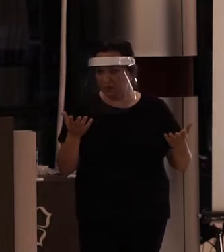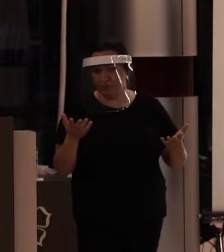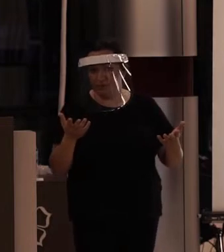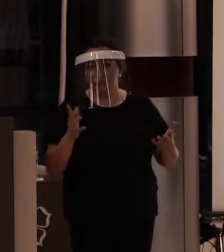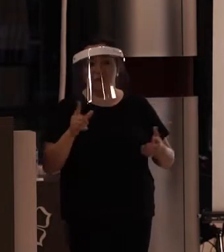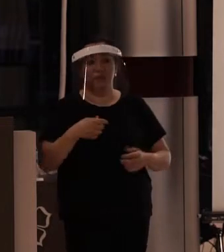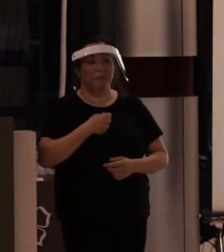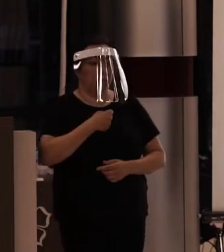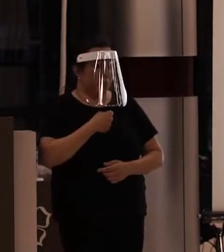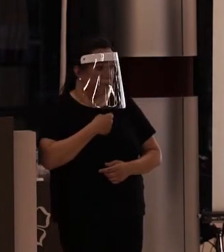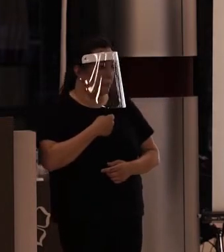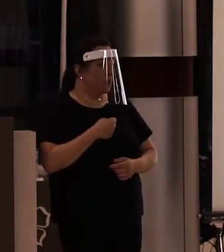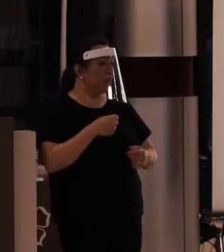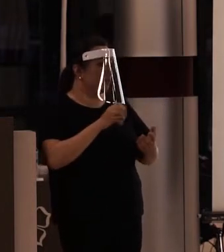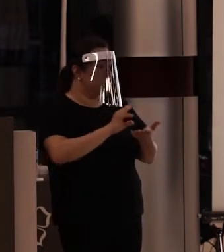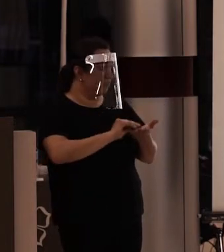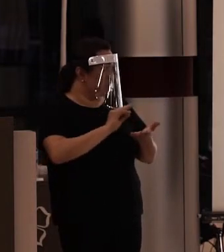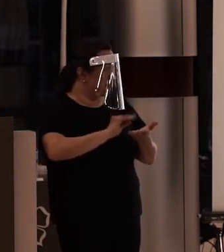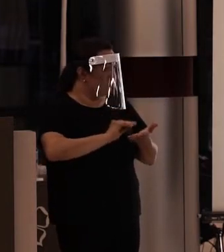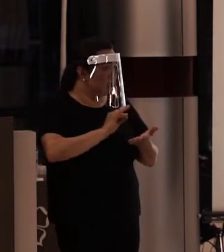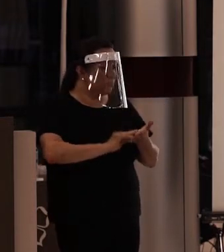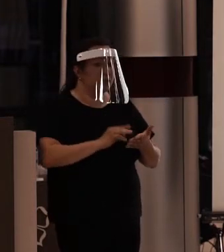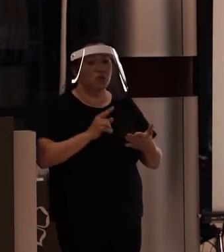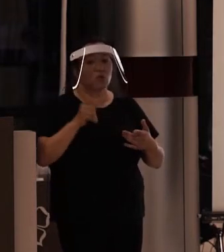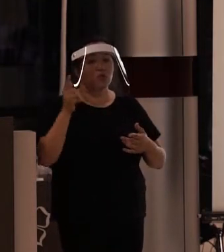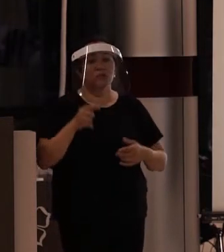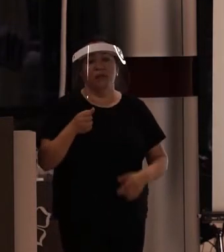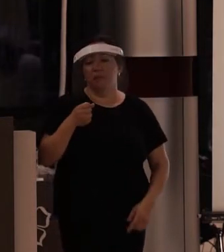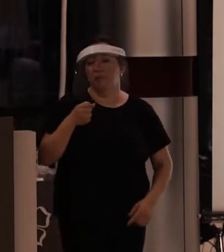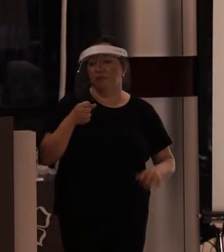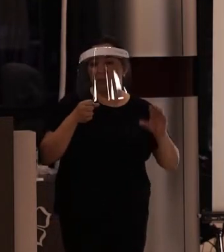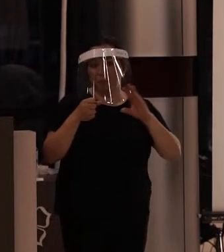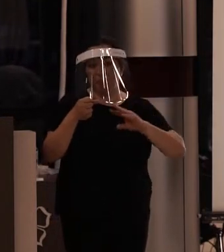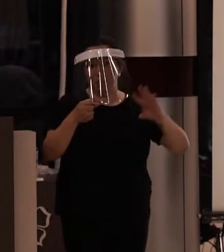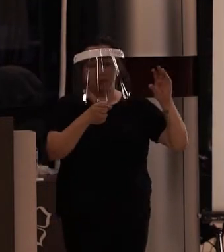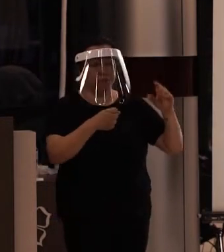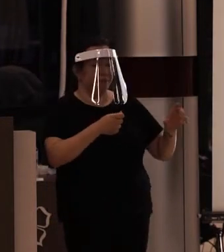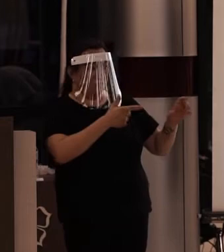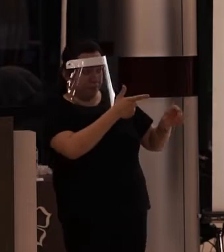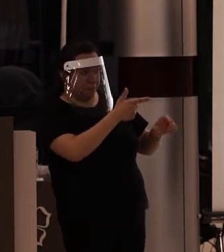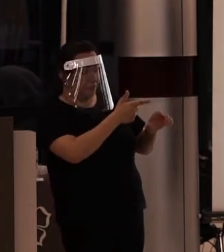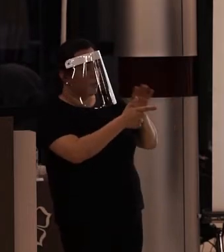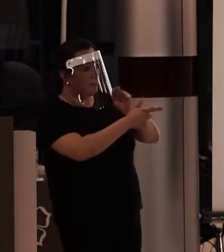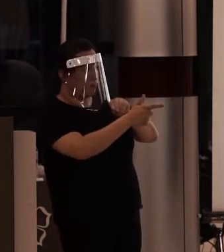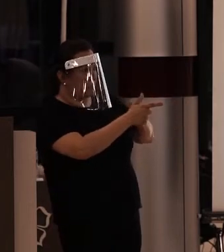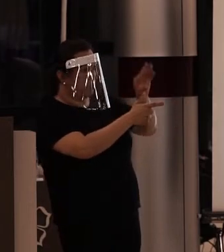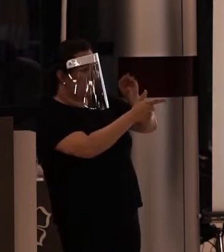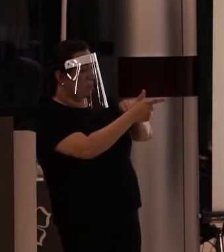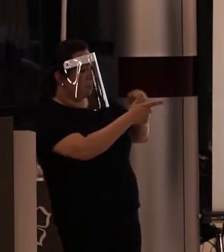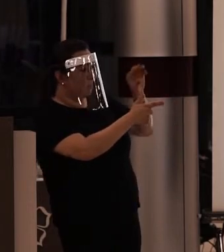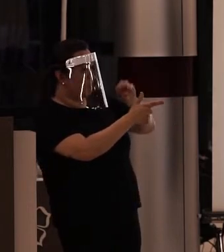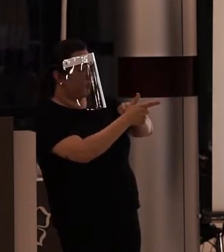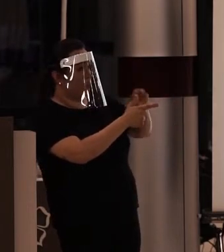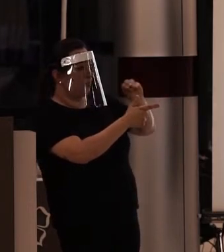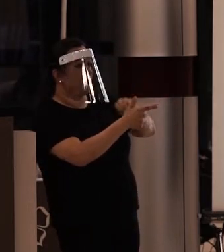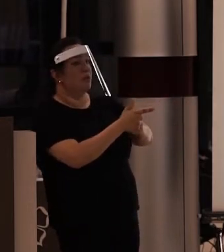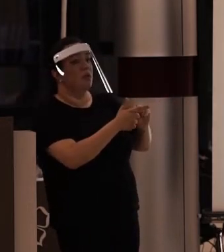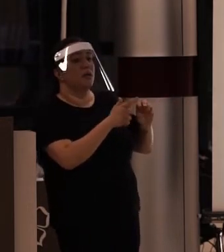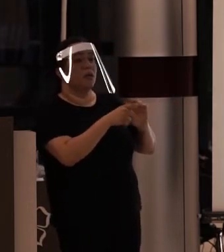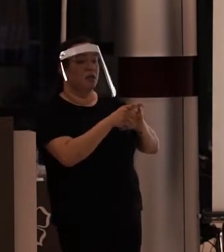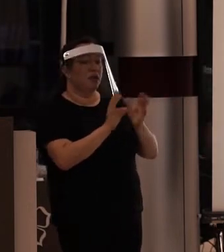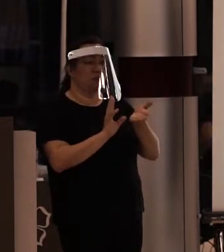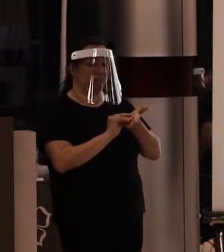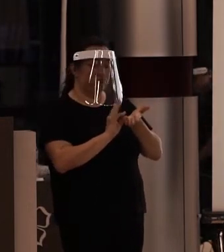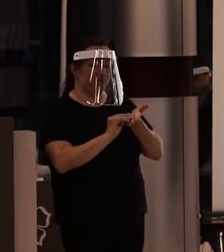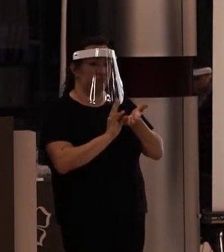tem o microfone. Então você vai fazendo inspeção e vai falando, isso está desse jeito, papapá. Então você não precisa nem de anotar